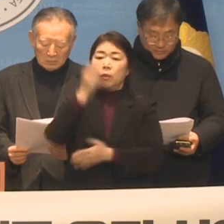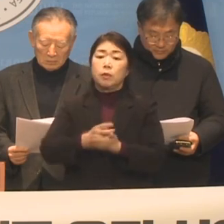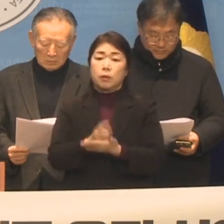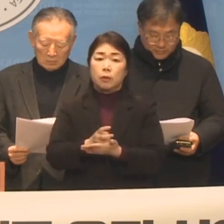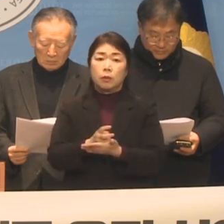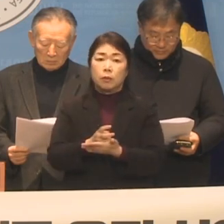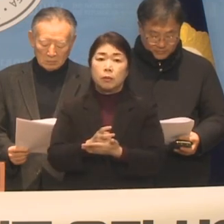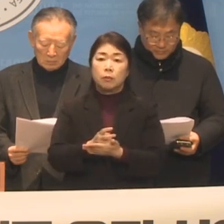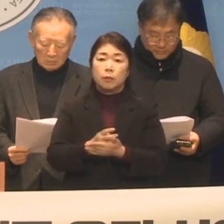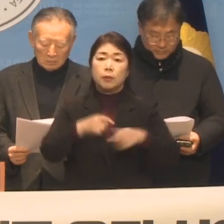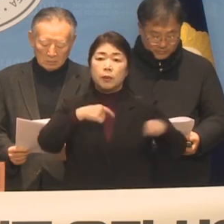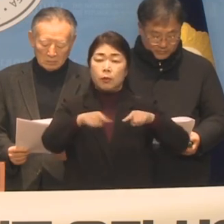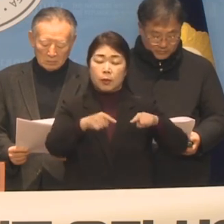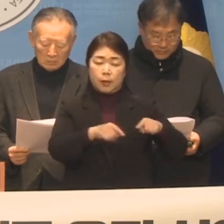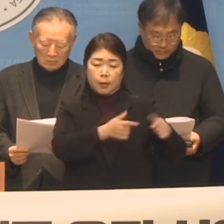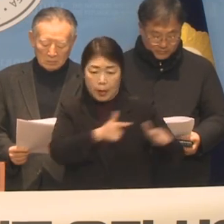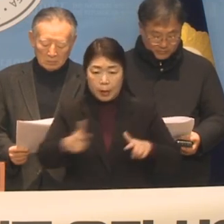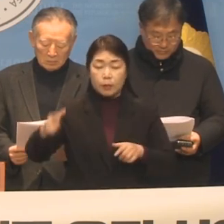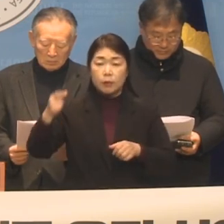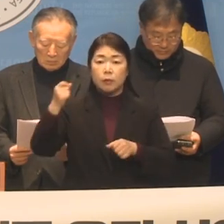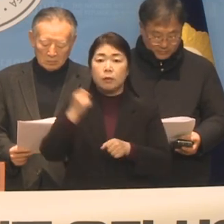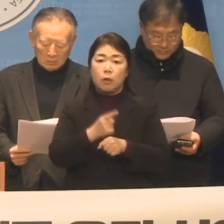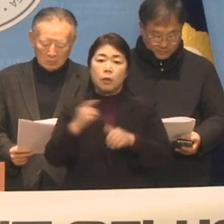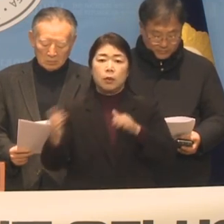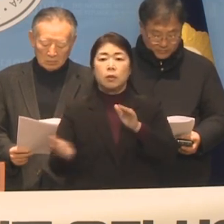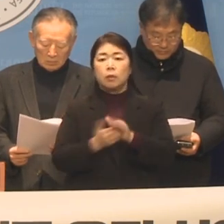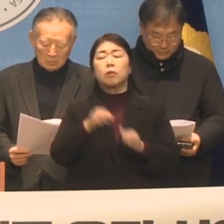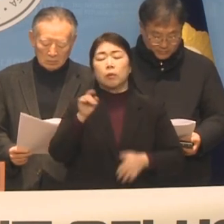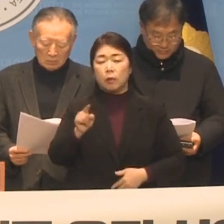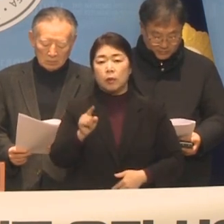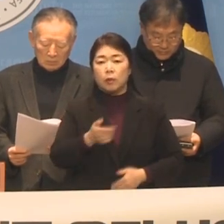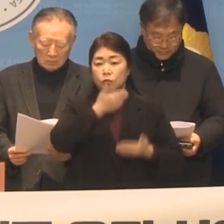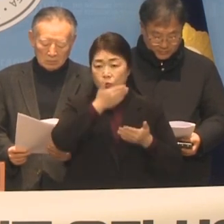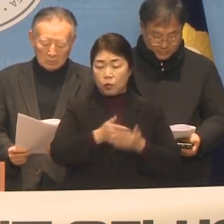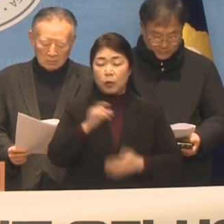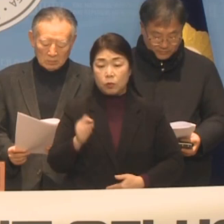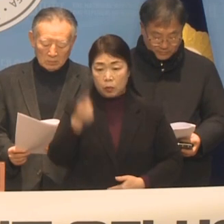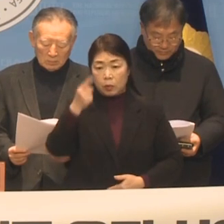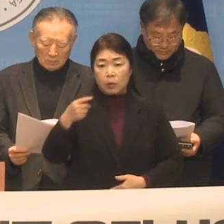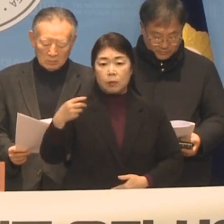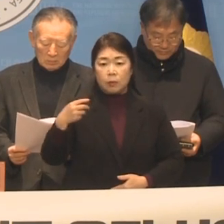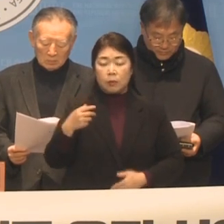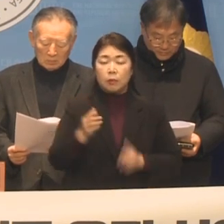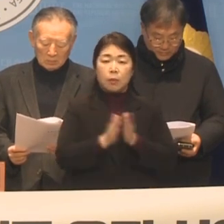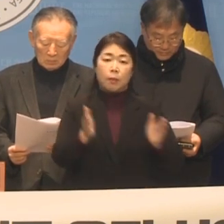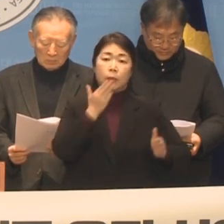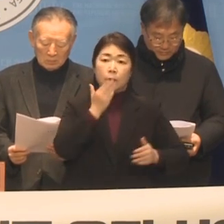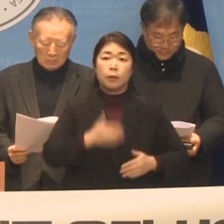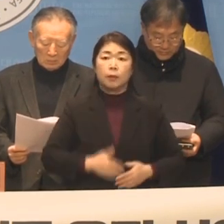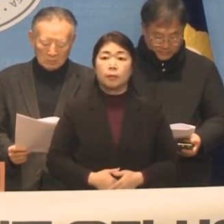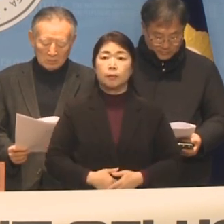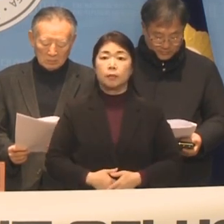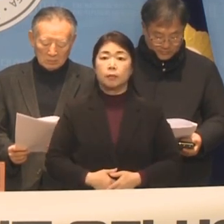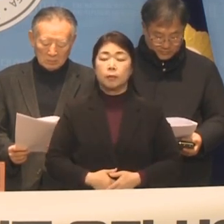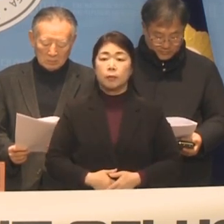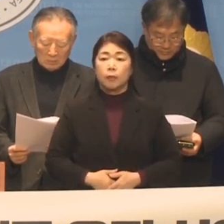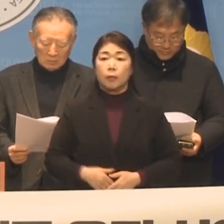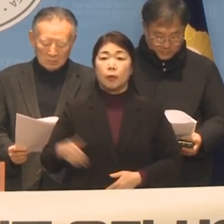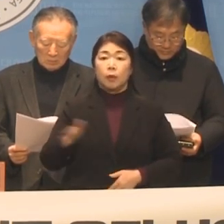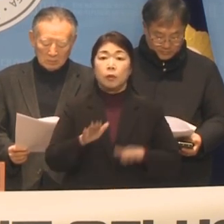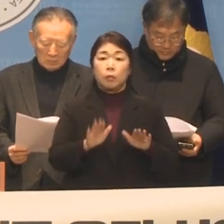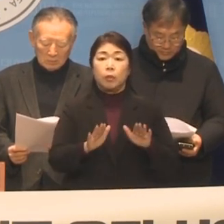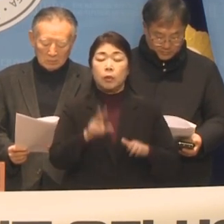원칙인 정치의 다양성 실현에도 중요한 출발점을 만들 수 있을 것이다. 한편